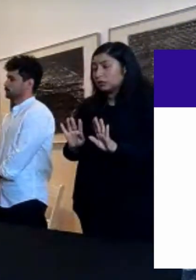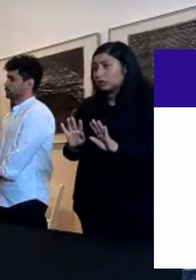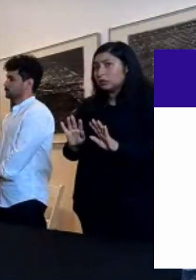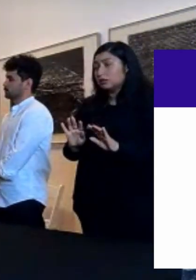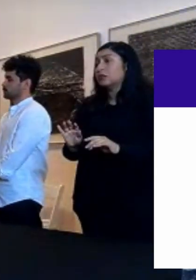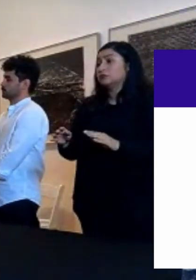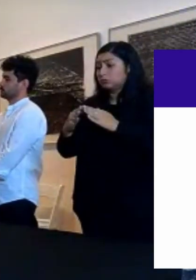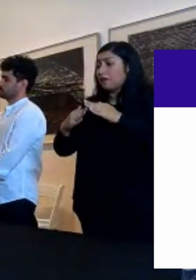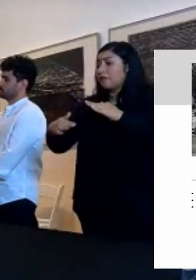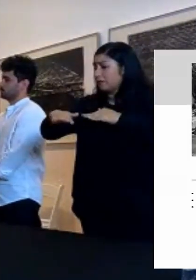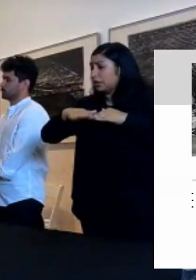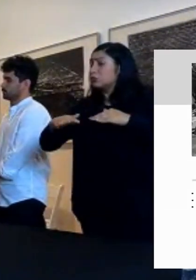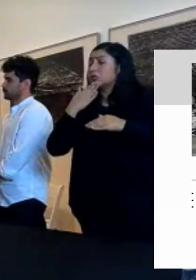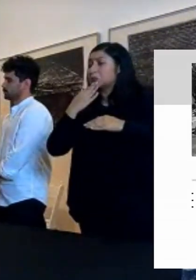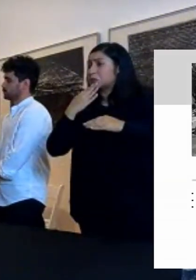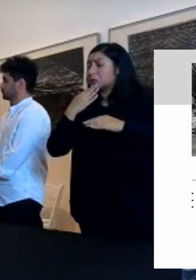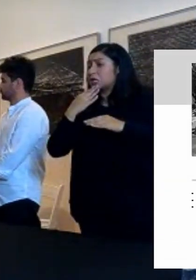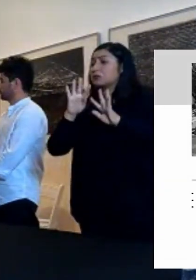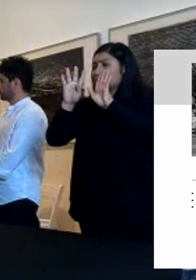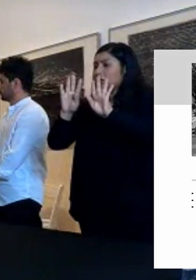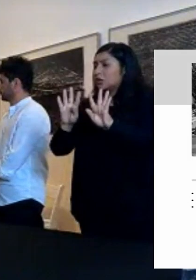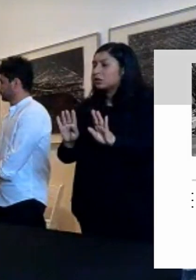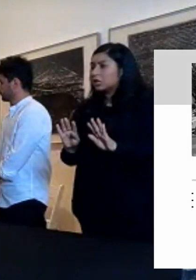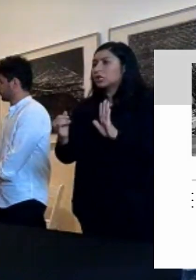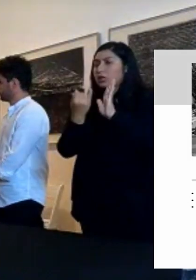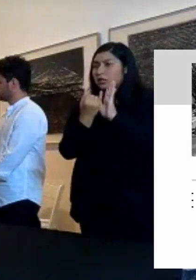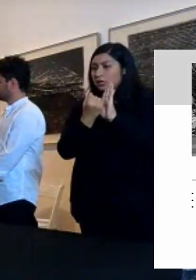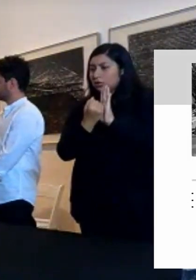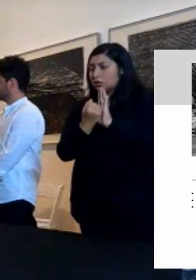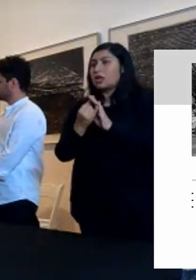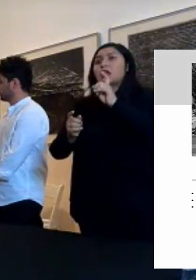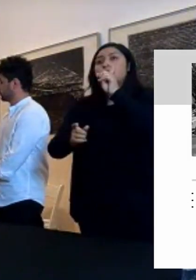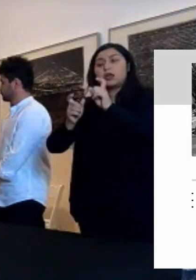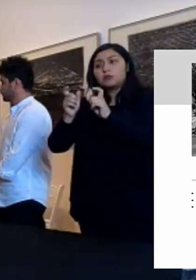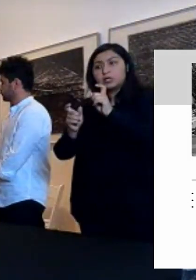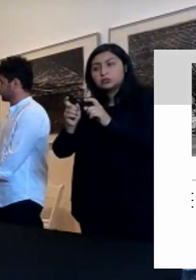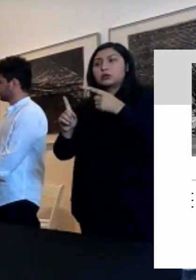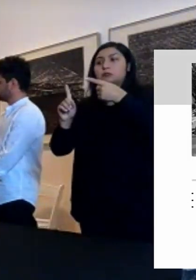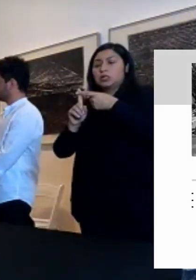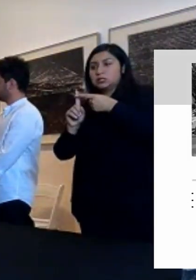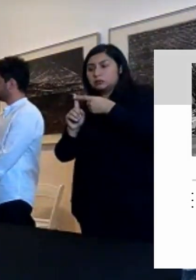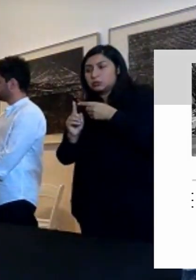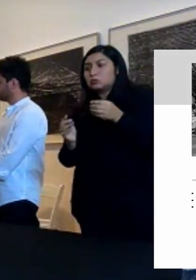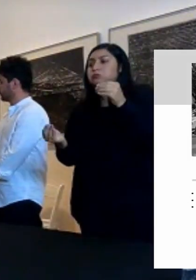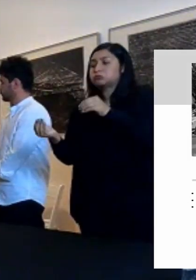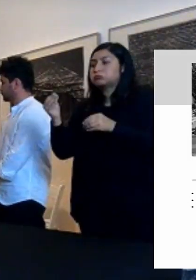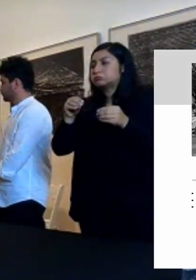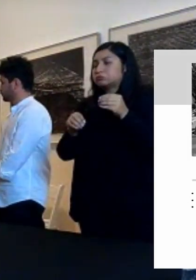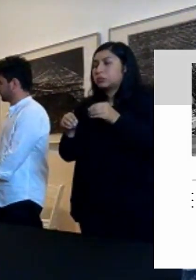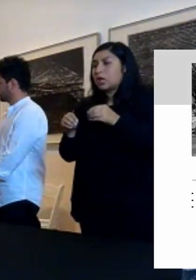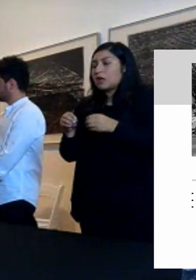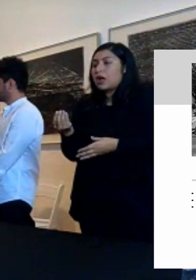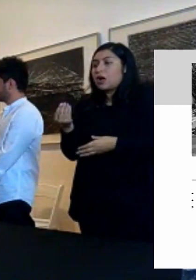también construyen su identidad, y la gente, en la medida que participa, va valorando esa identidad, la va tesorando y también lo va